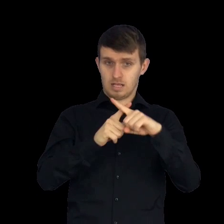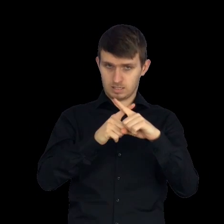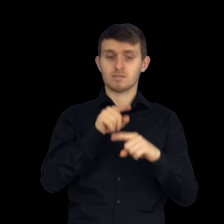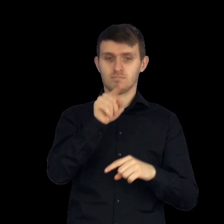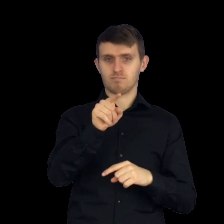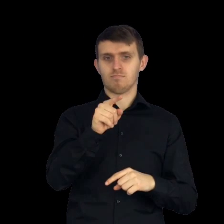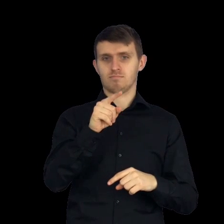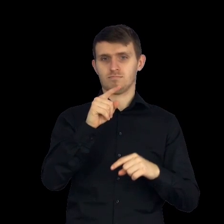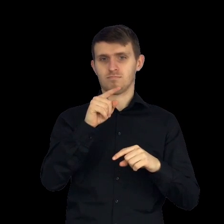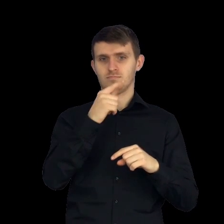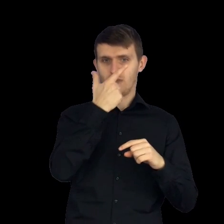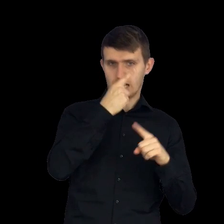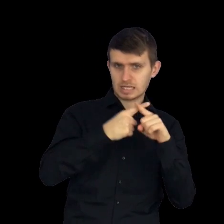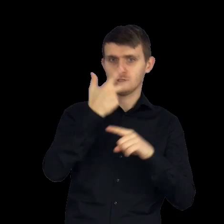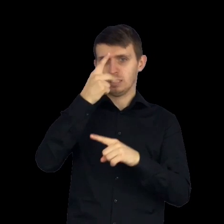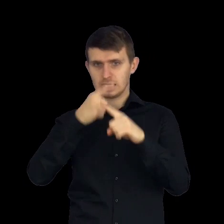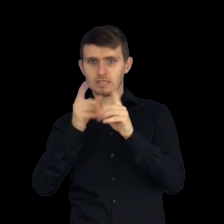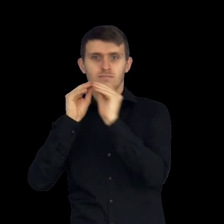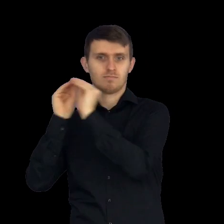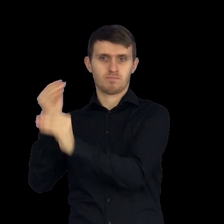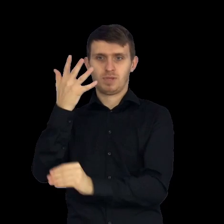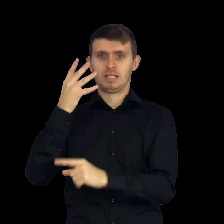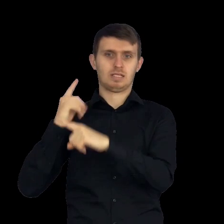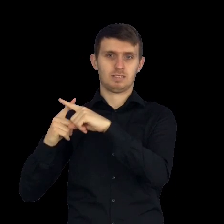dodając x, otrzymujemy to.